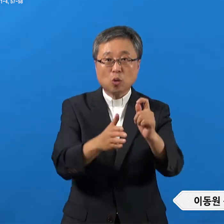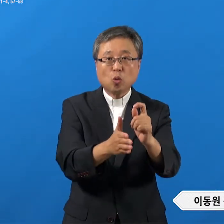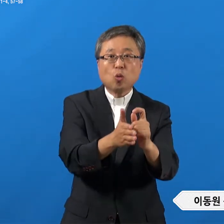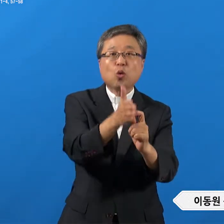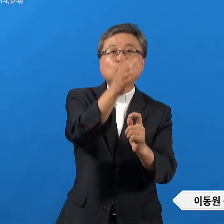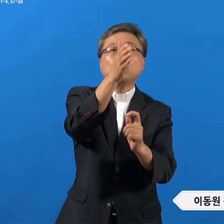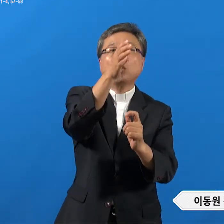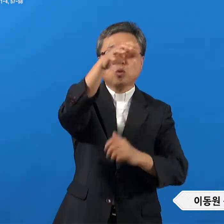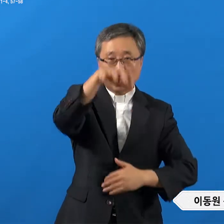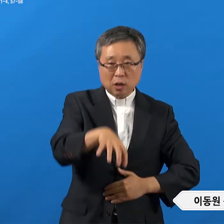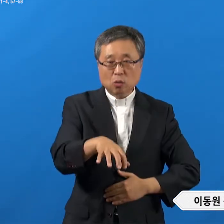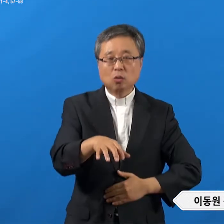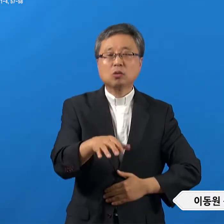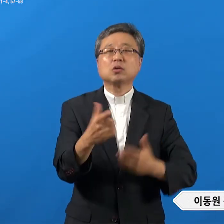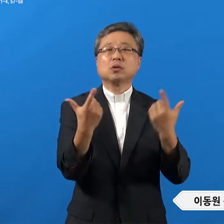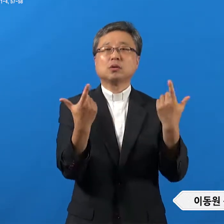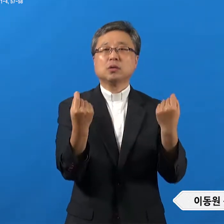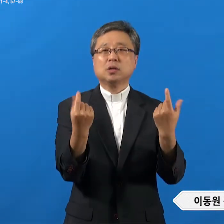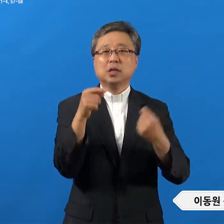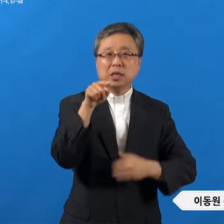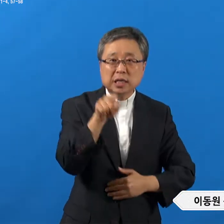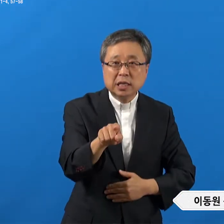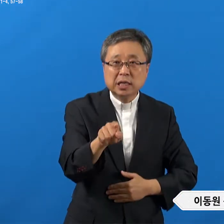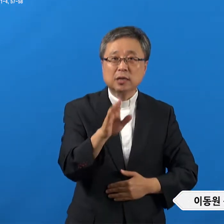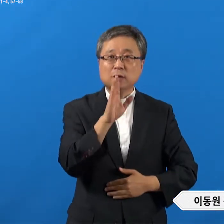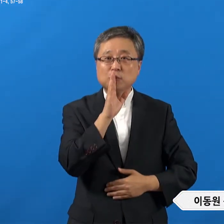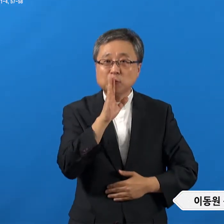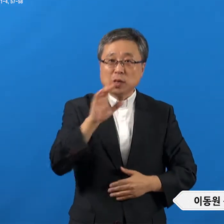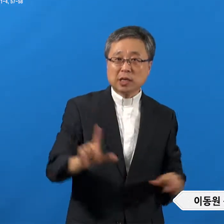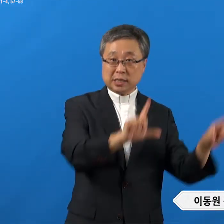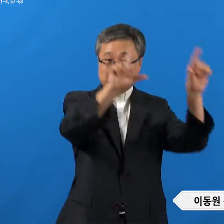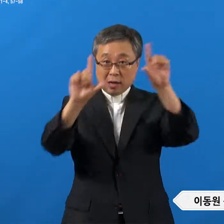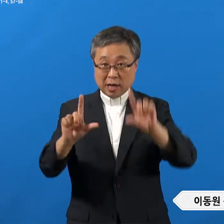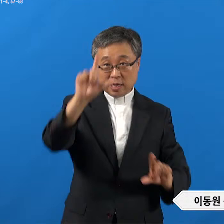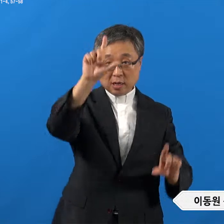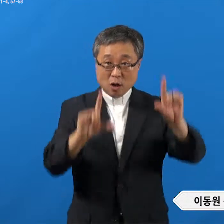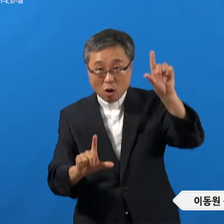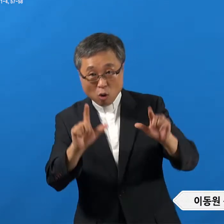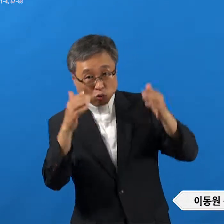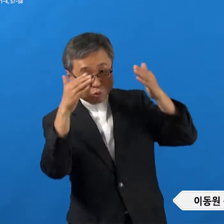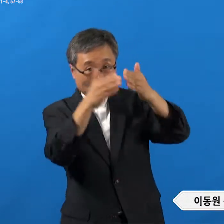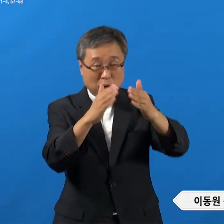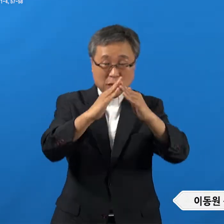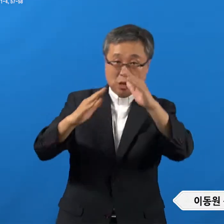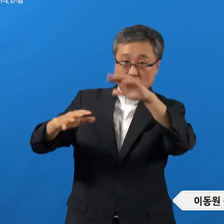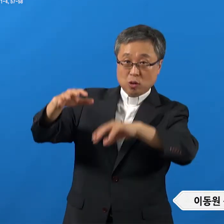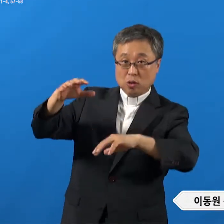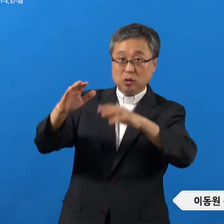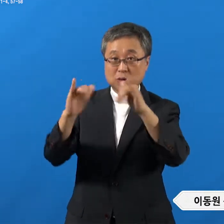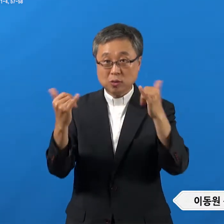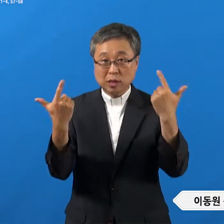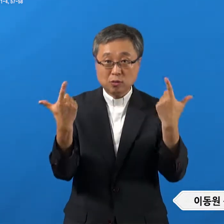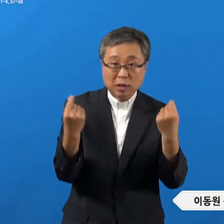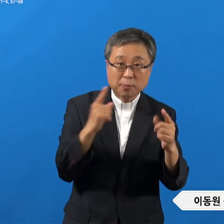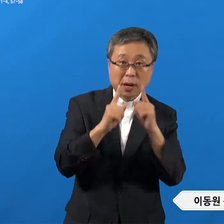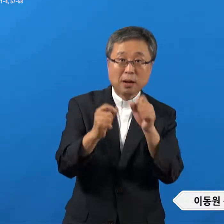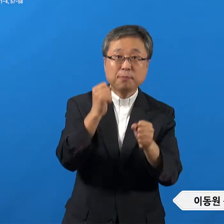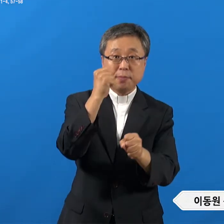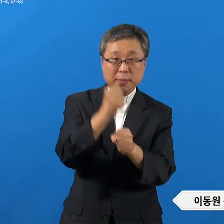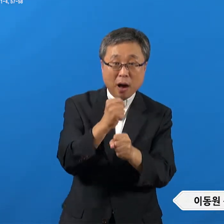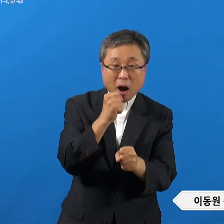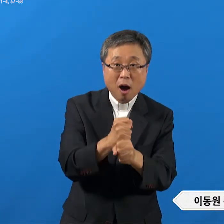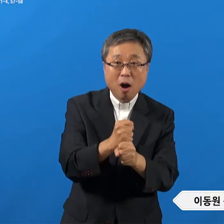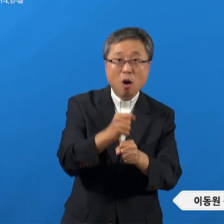고린도라는 도시였습니다. 이 도시의 라이프 스타일을 주목한 이웃들은 당시에 이런 말을